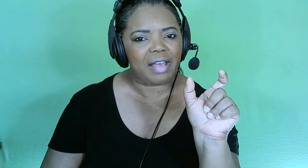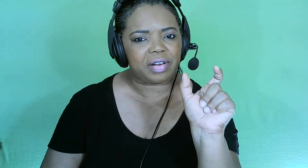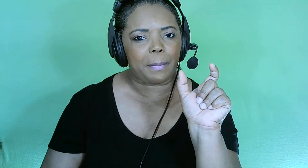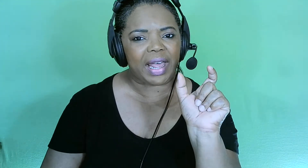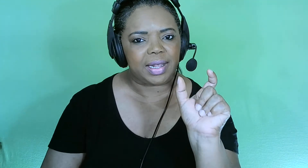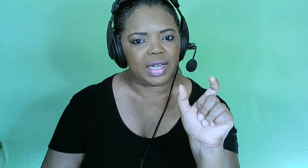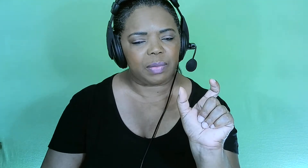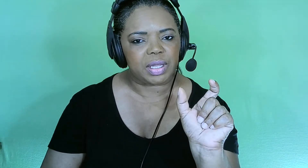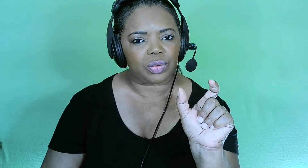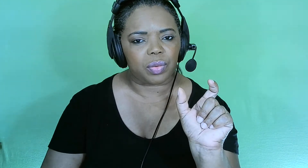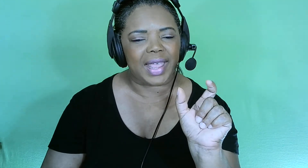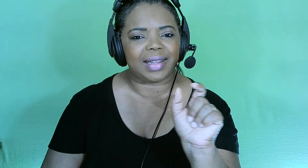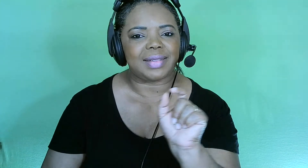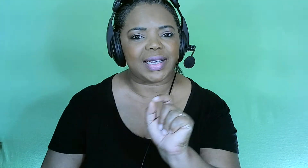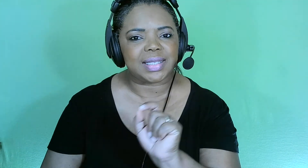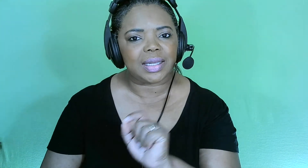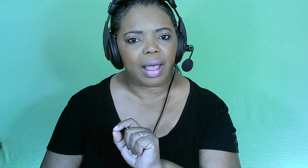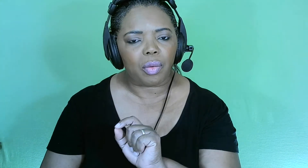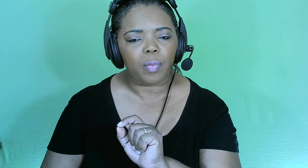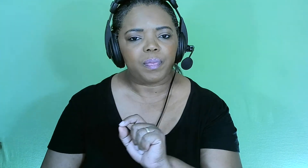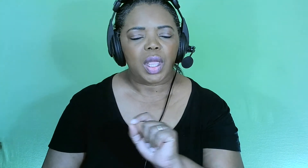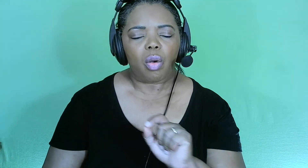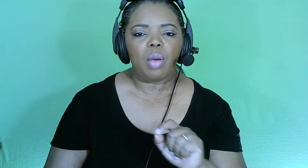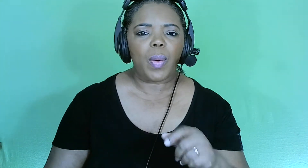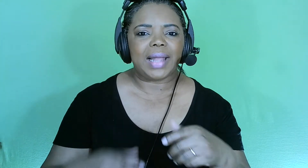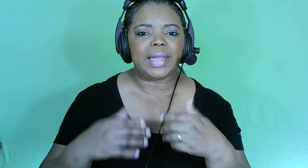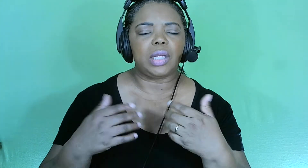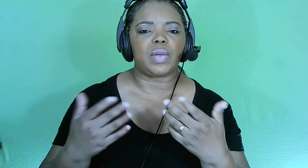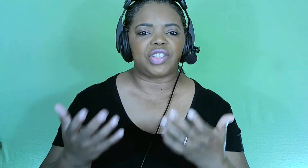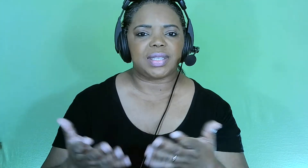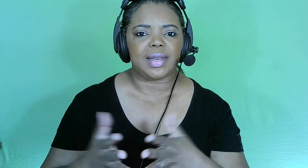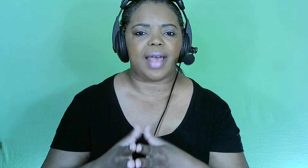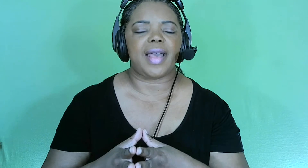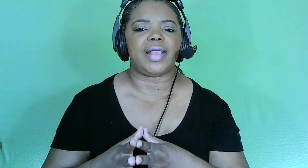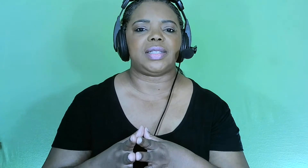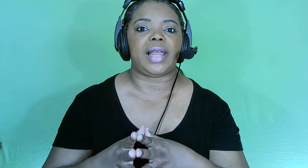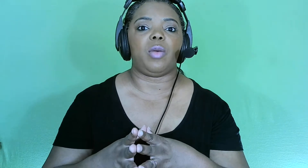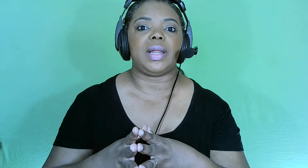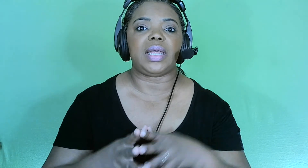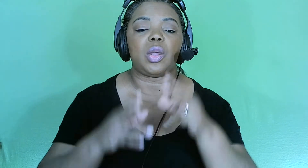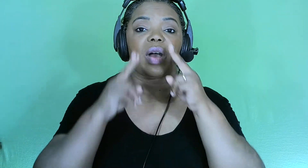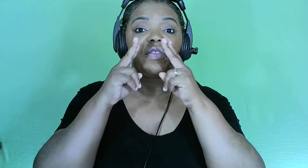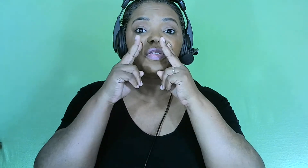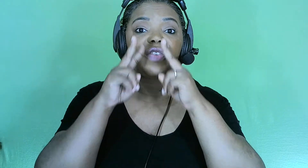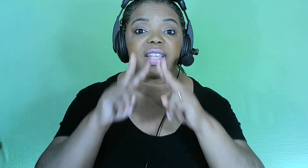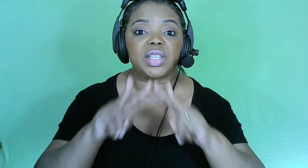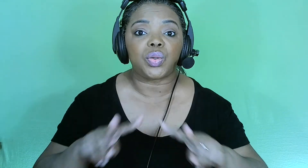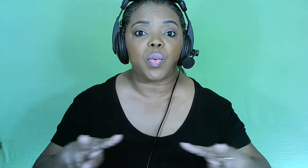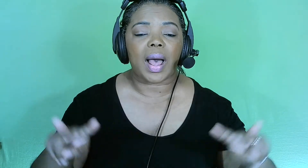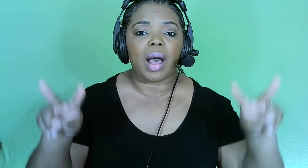palavra parâmetro, ela tem sinal. Como a língua de sinais, ela é uma língua